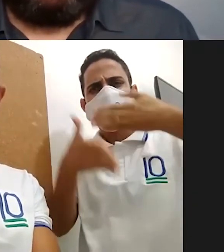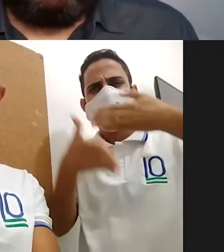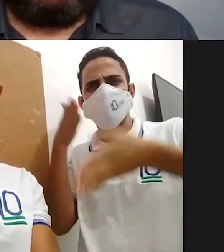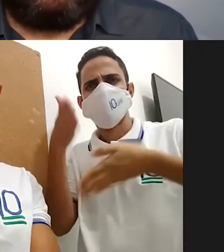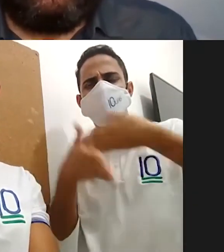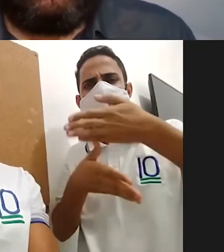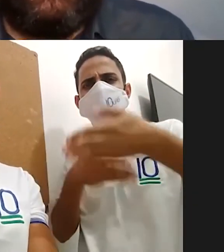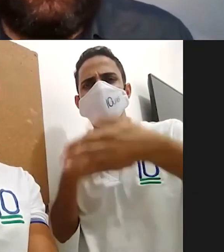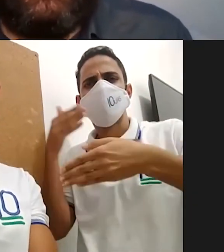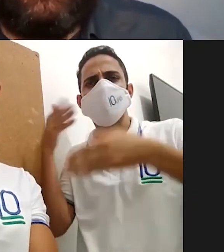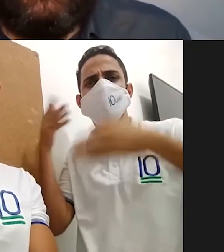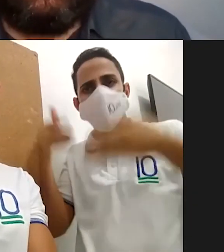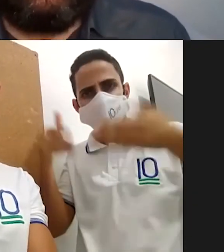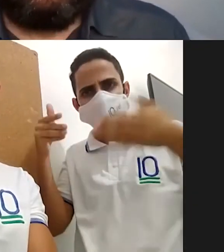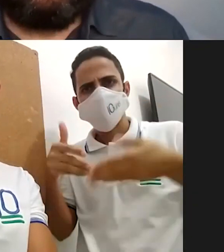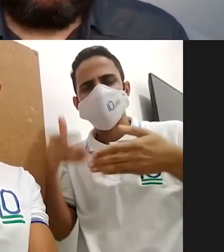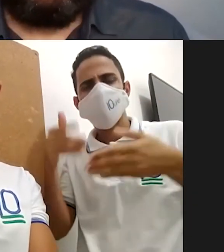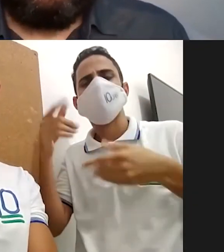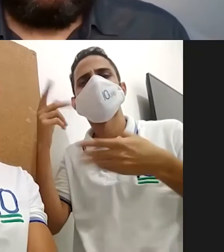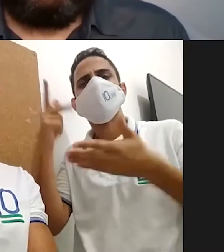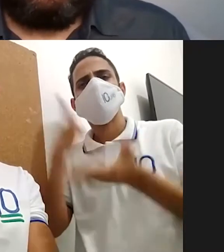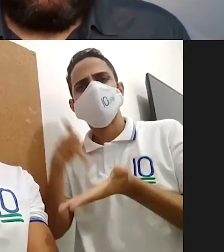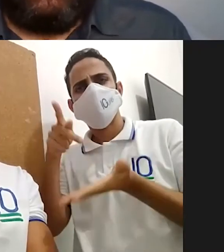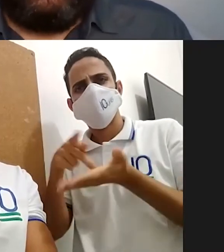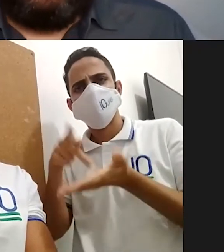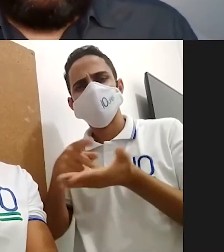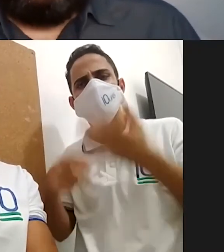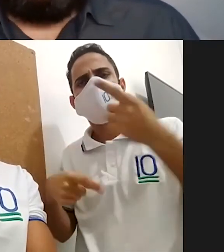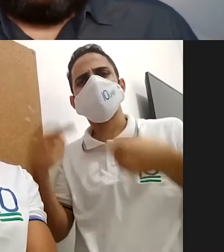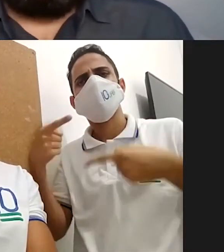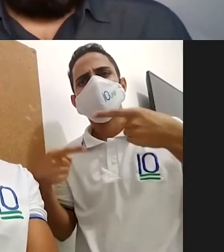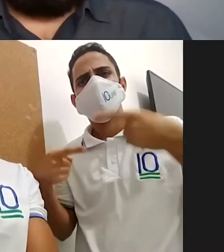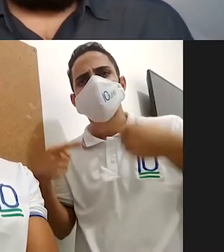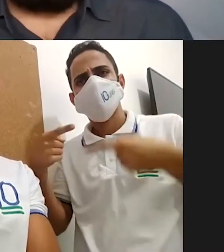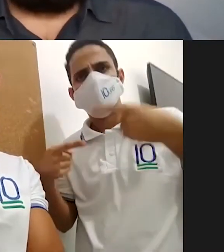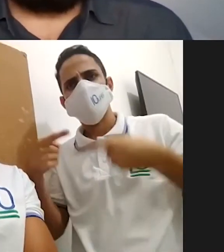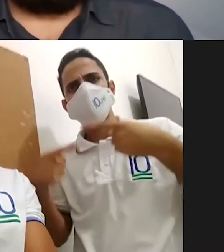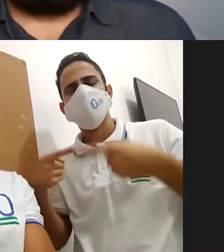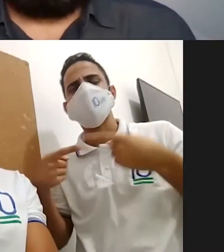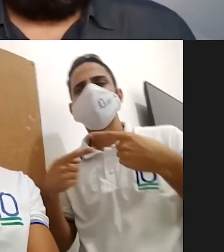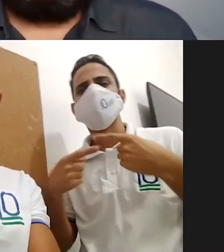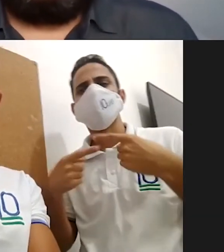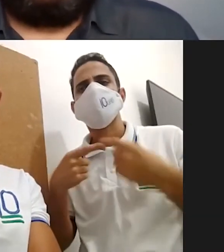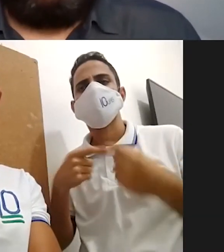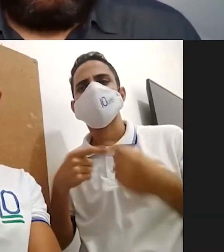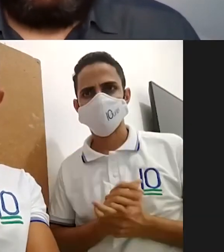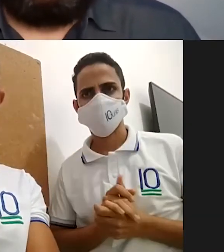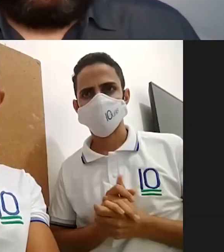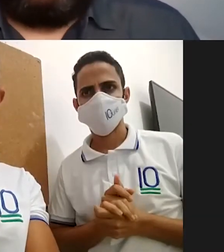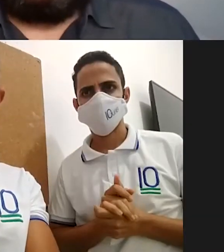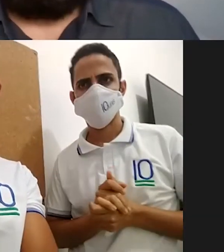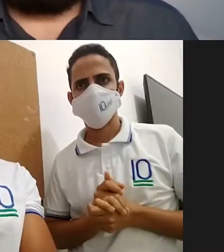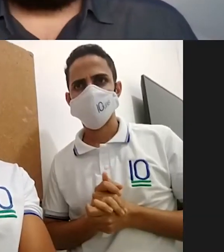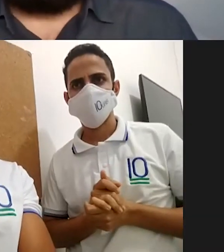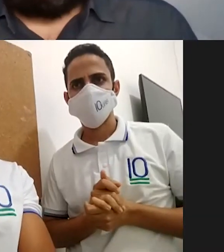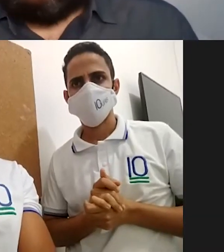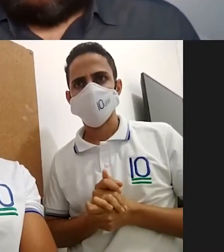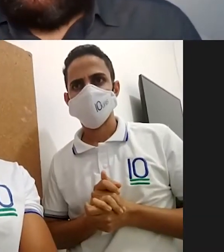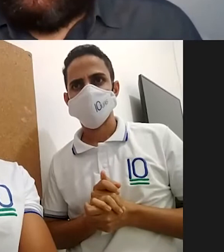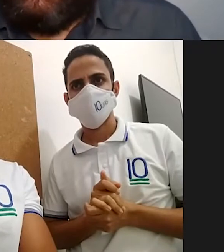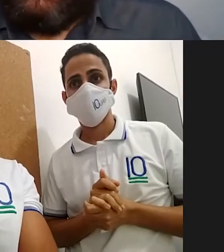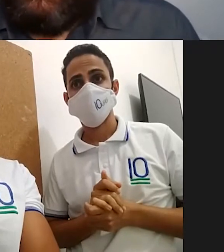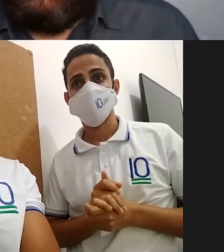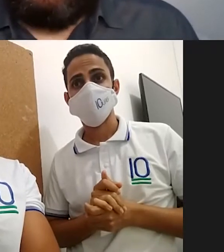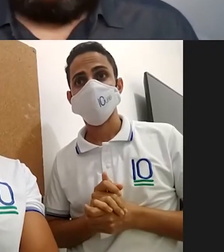maior causa entre todos os eixos. Estamos conversando aqui na Banda, o programa na Banda vai